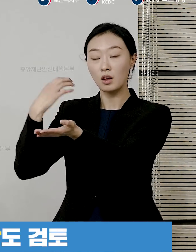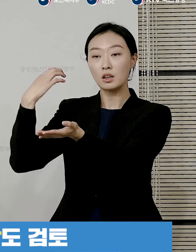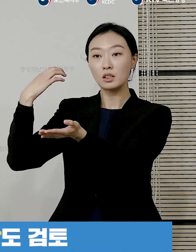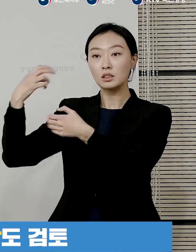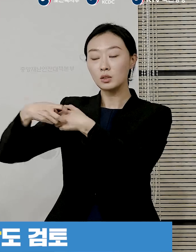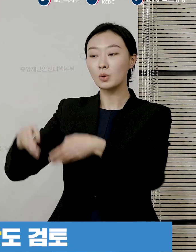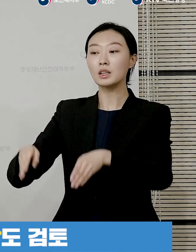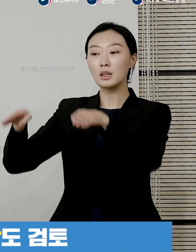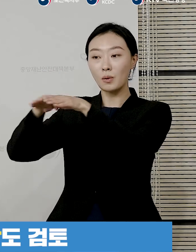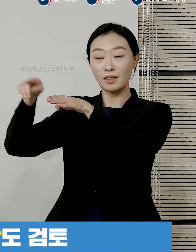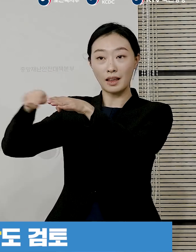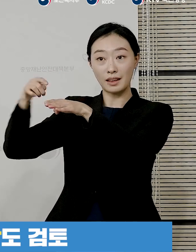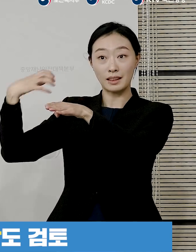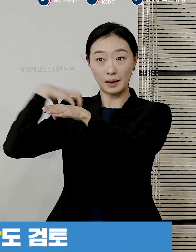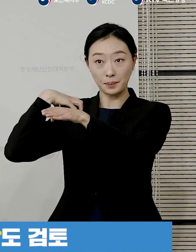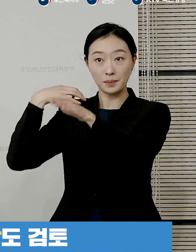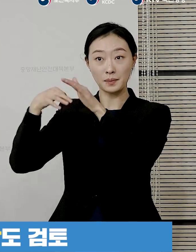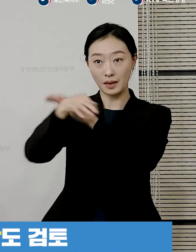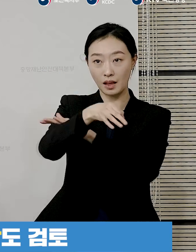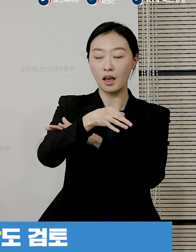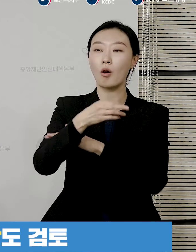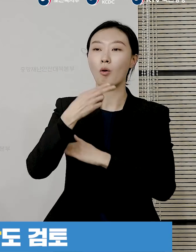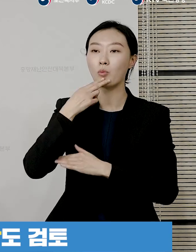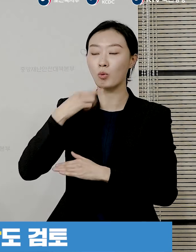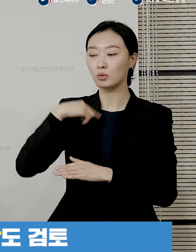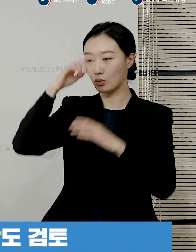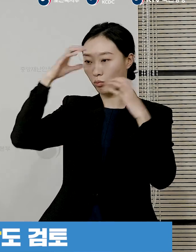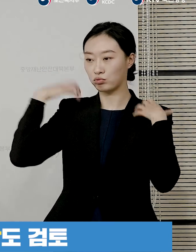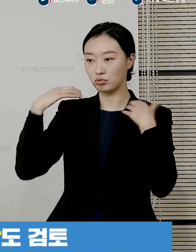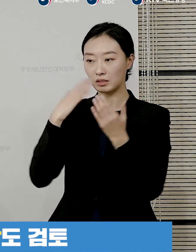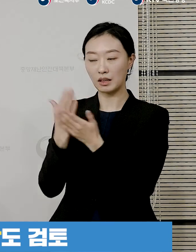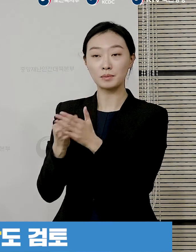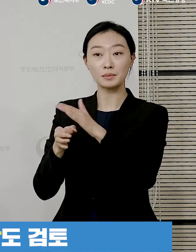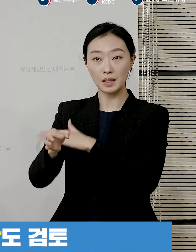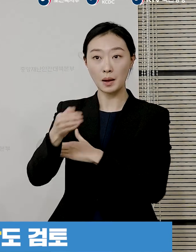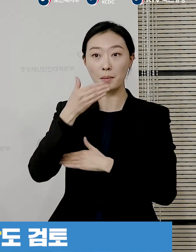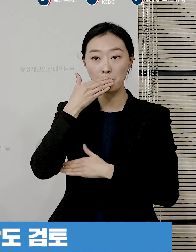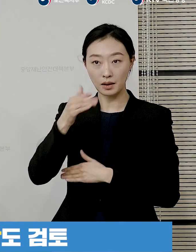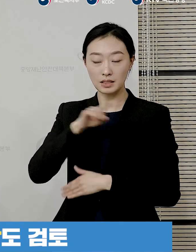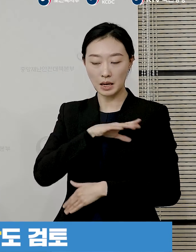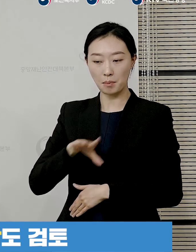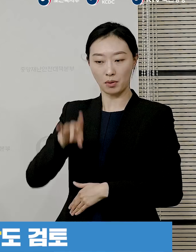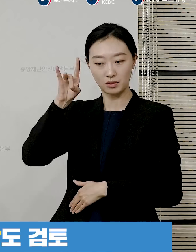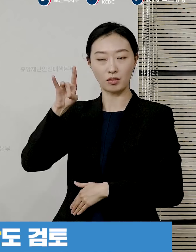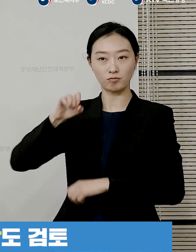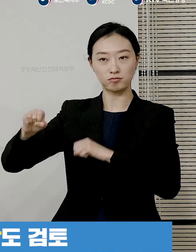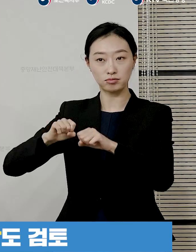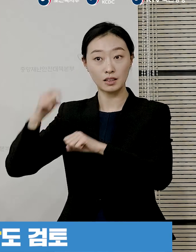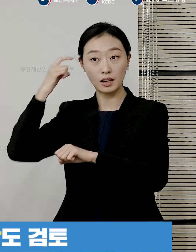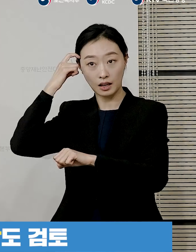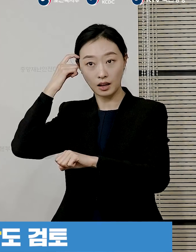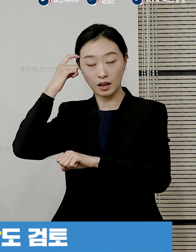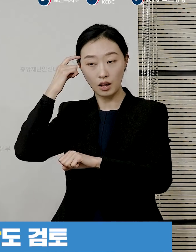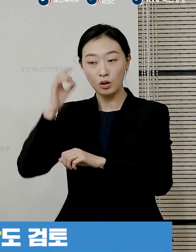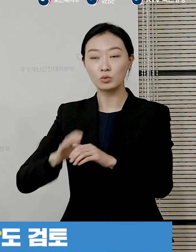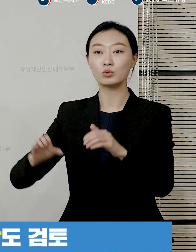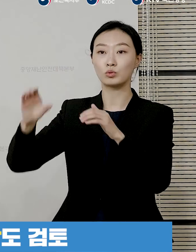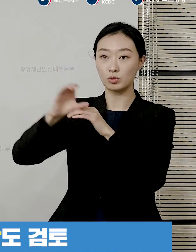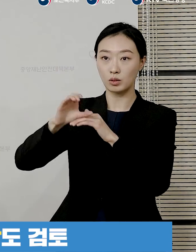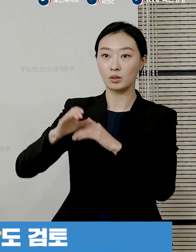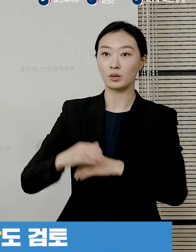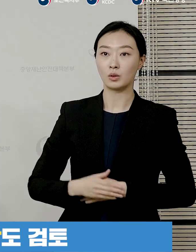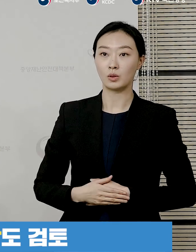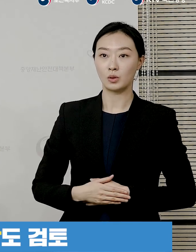의료기관이나 소속된 그 기관의 부담으로 돌아가지 않도록 하는 최소한의 조치는 먼저 하고요. 그 최소한의 조치와